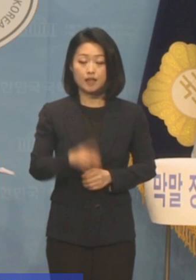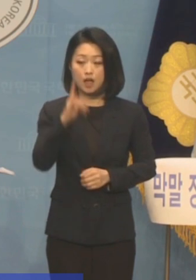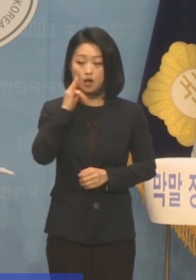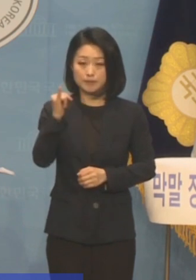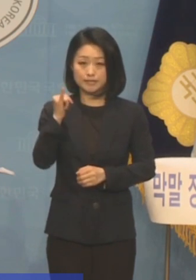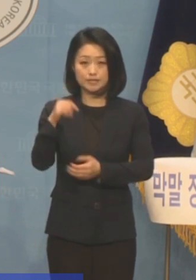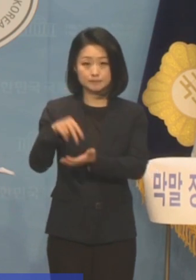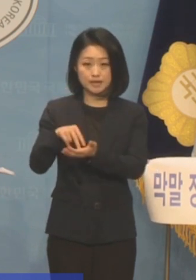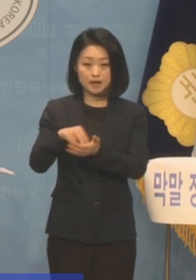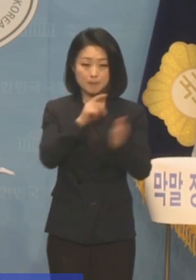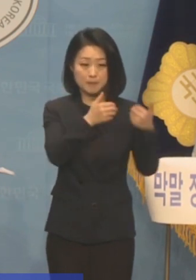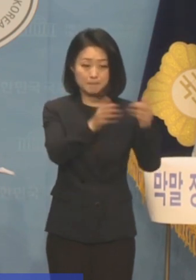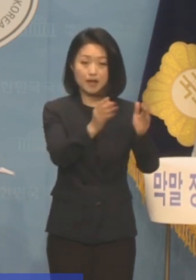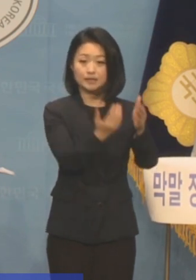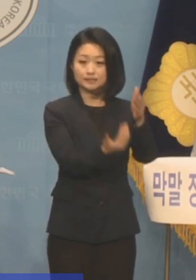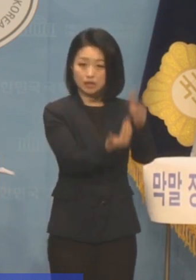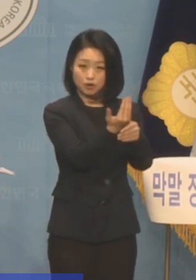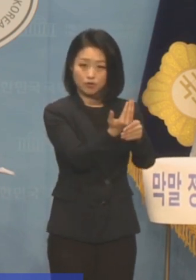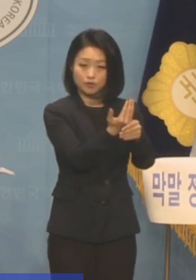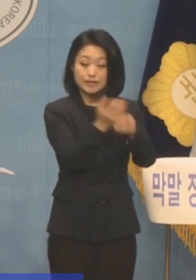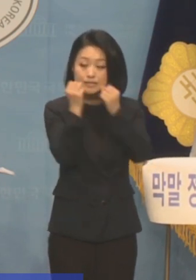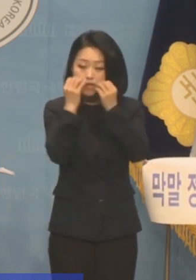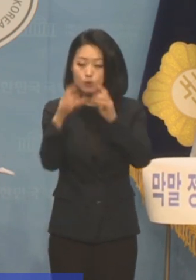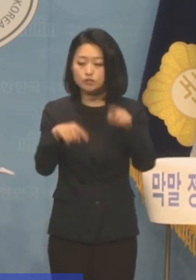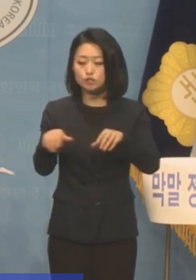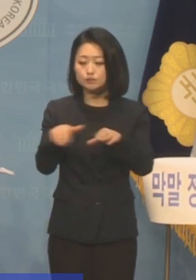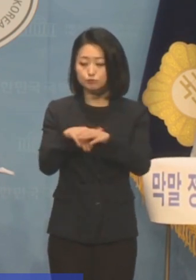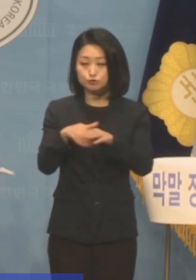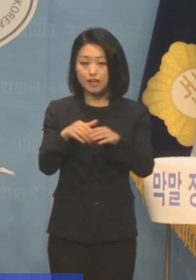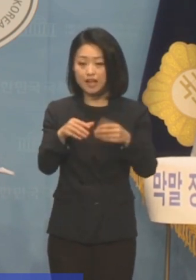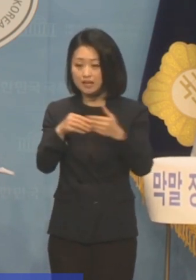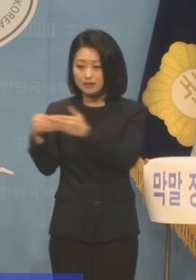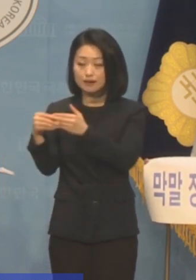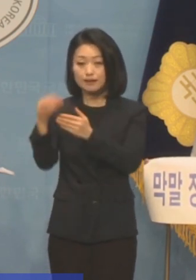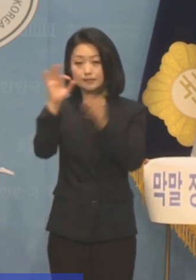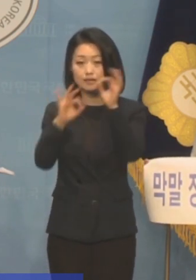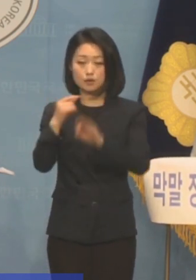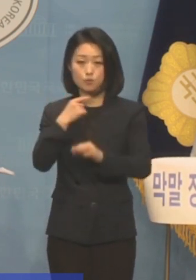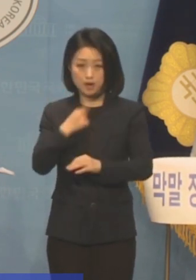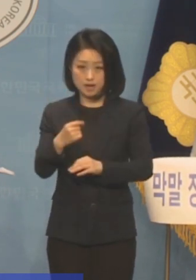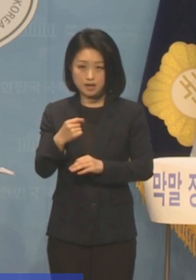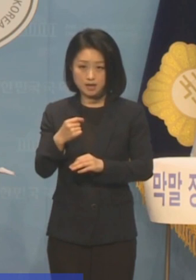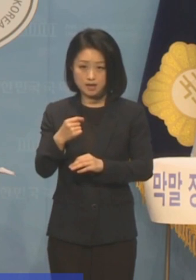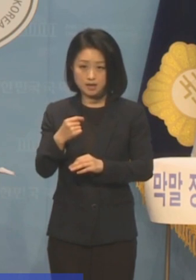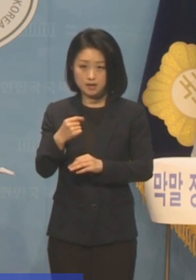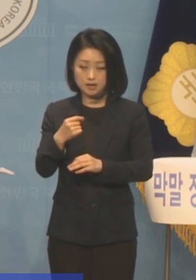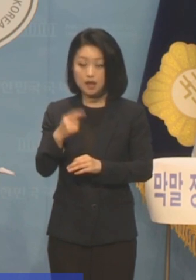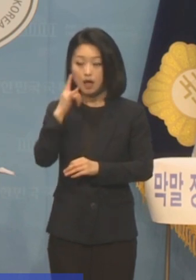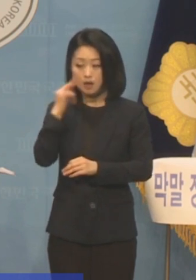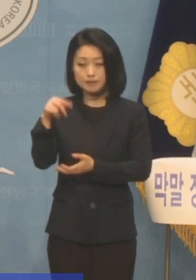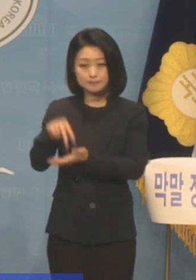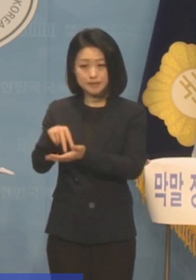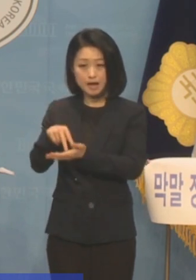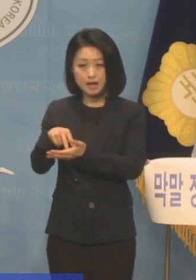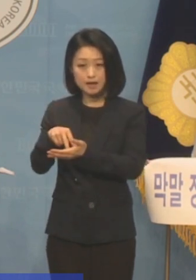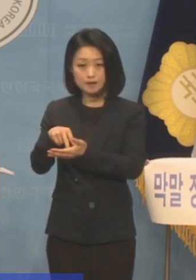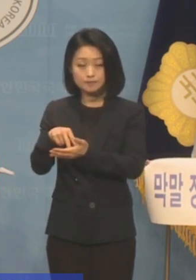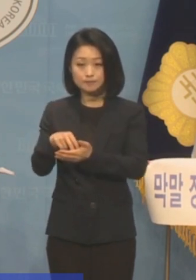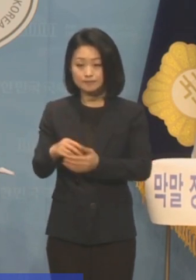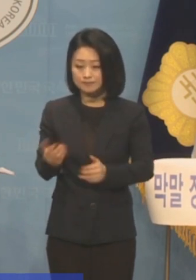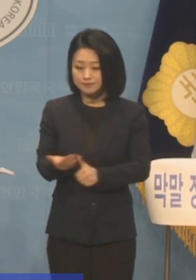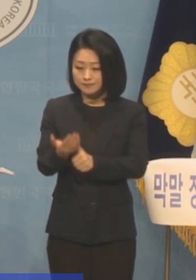어머니들은 이번 막말 사태를 인하여 새로운 정치문화를 선도할 기회를 찾고자 합니다 우리 어머니들은 한참